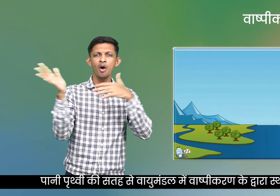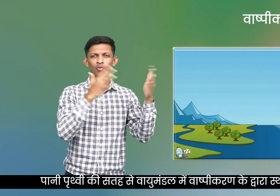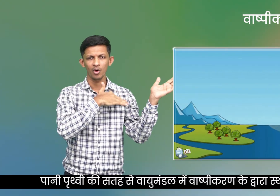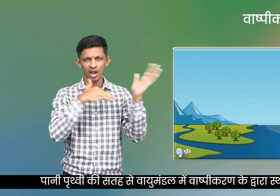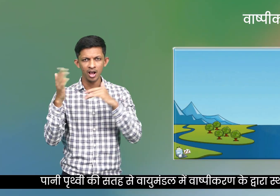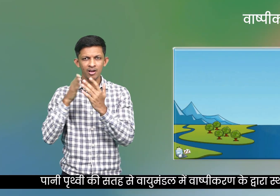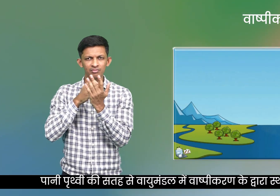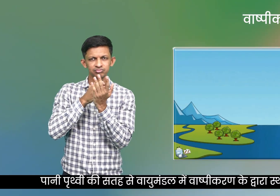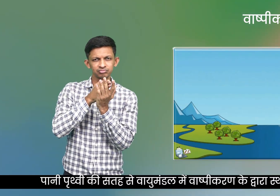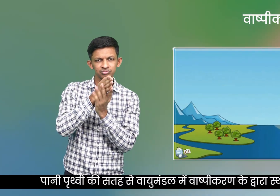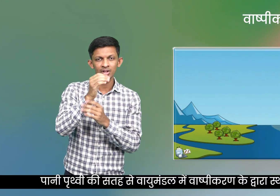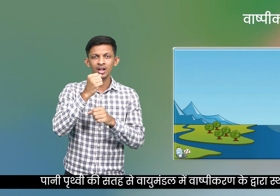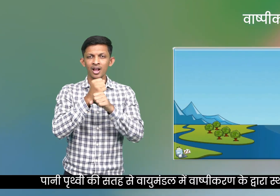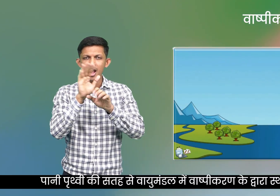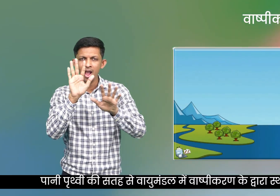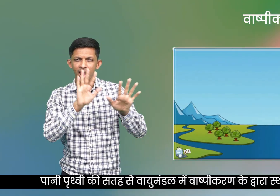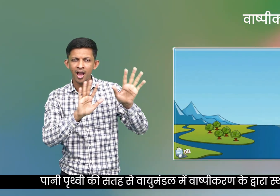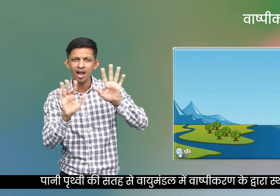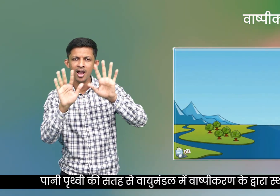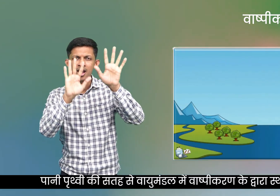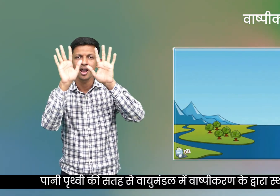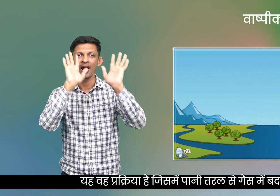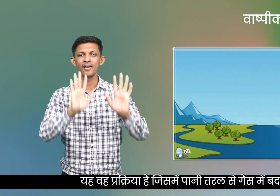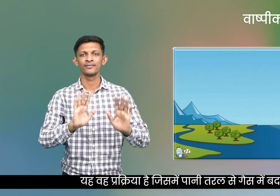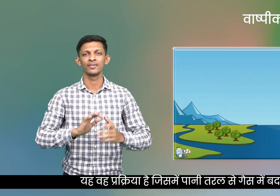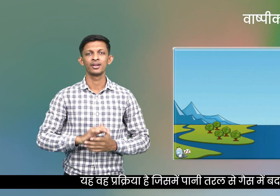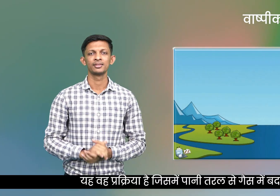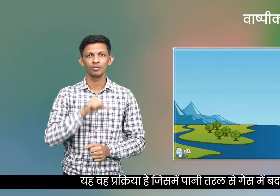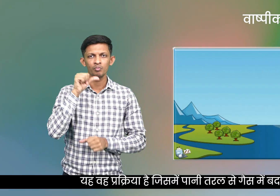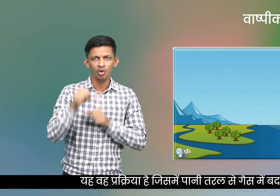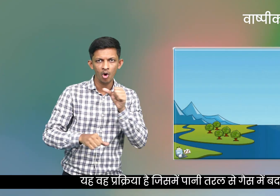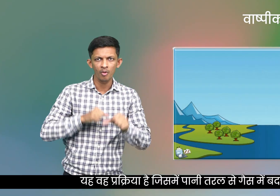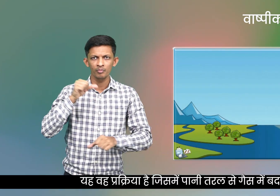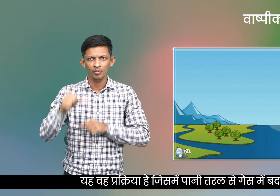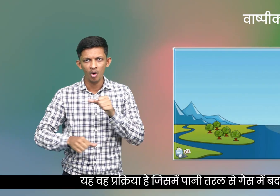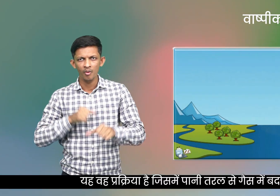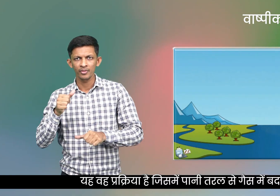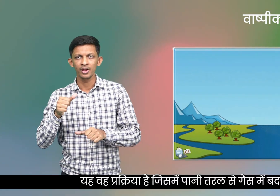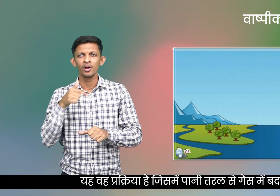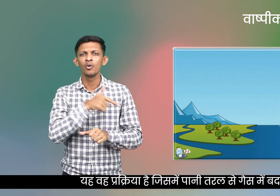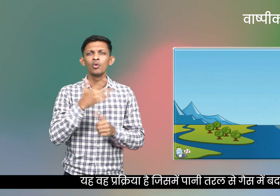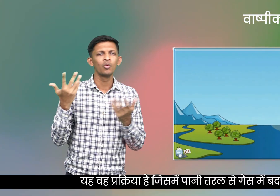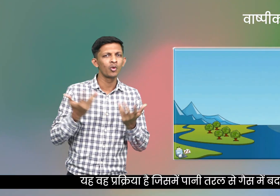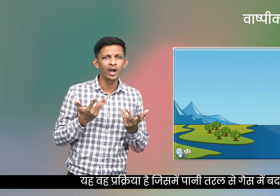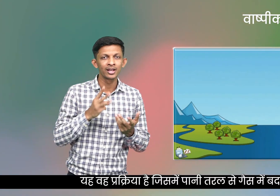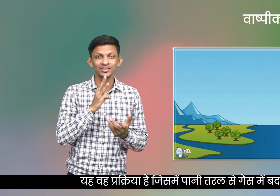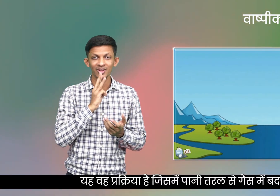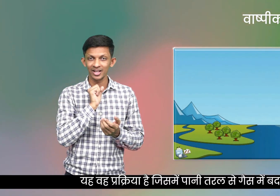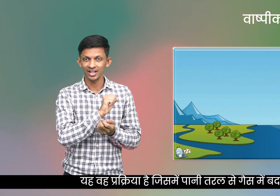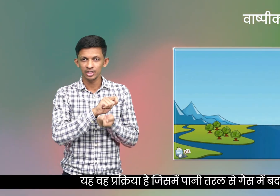के द्वारा स्थानांतरित होता है। यह वह प्रक्रिया है जिसमें पानी तरल से